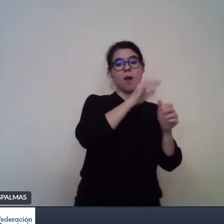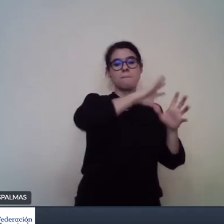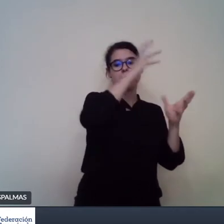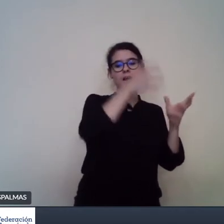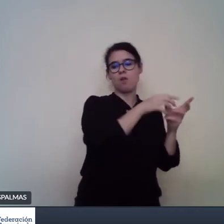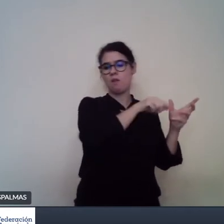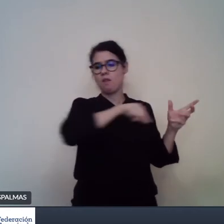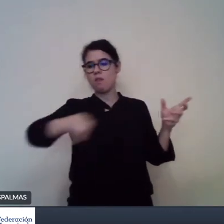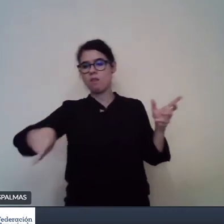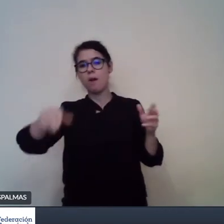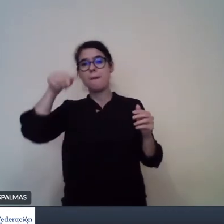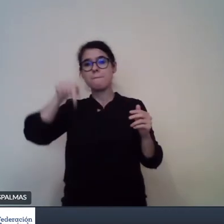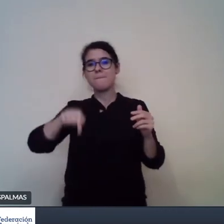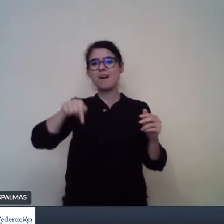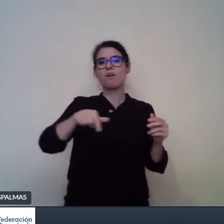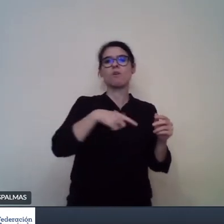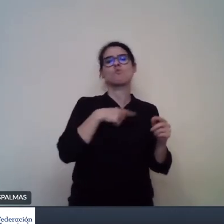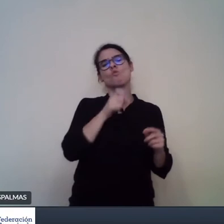bloqueo.